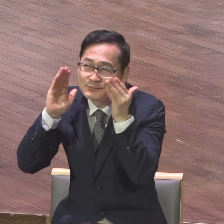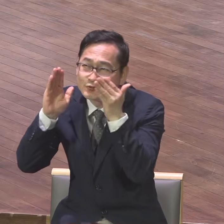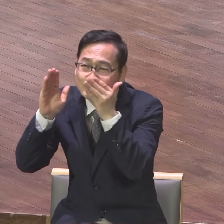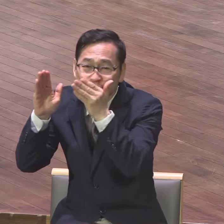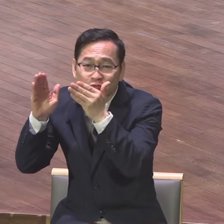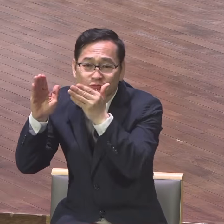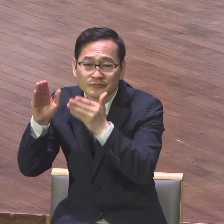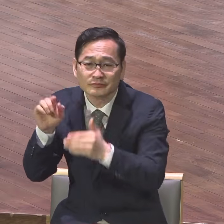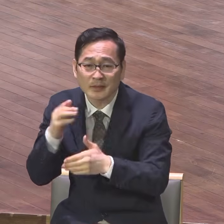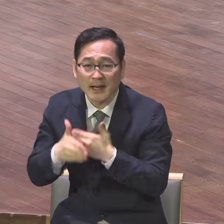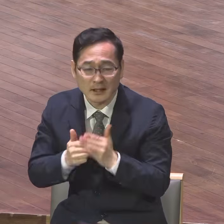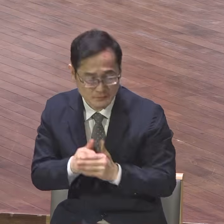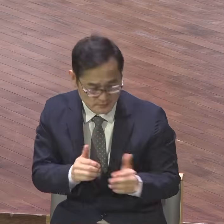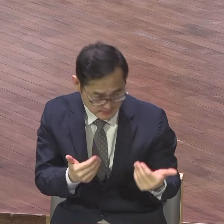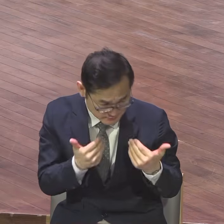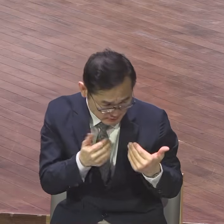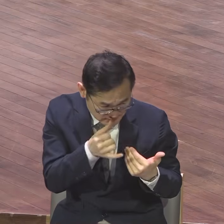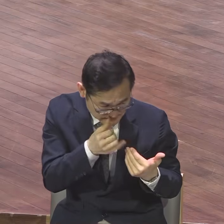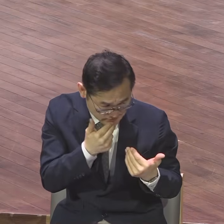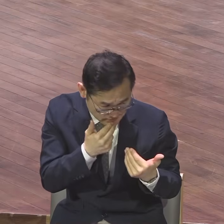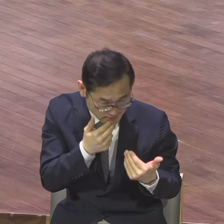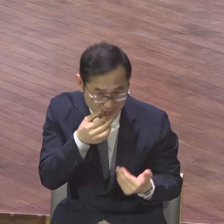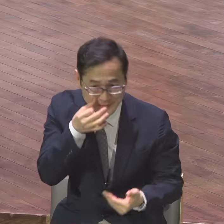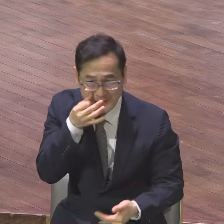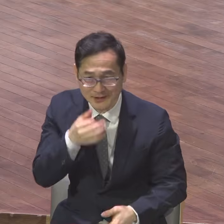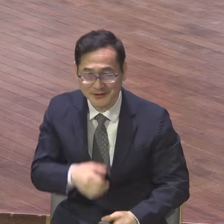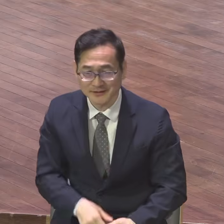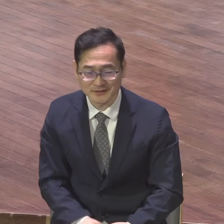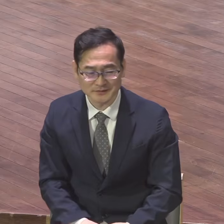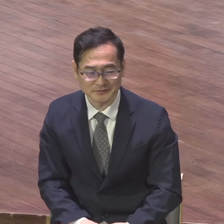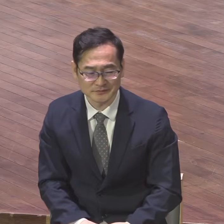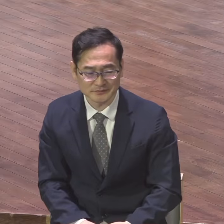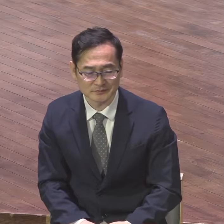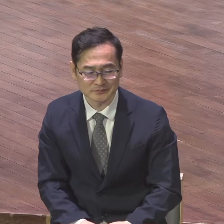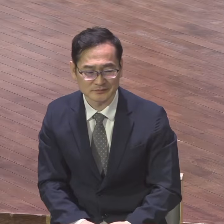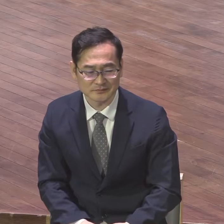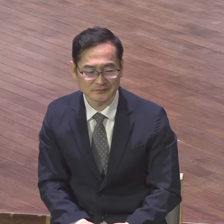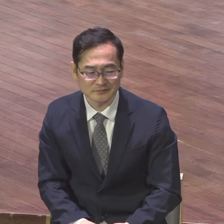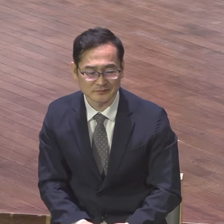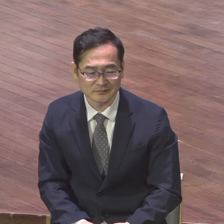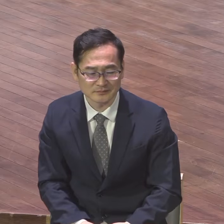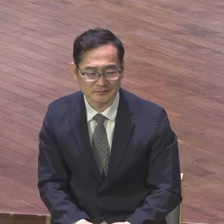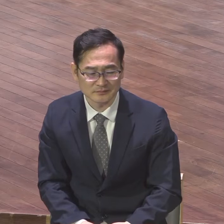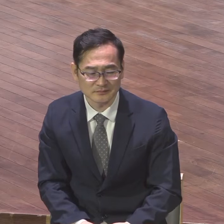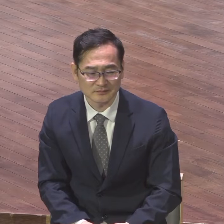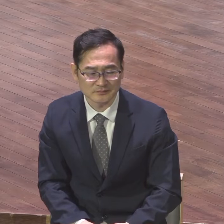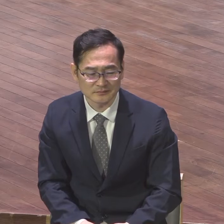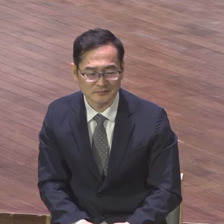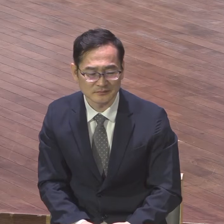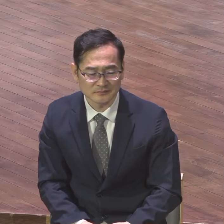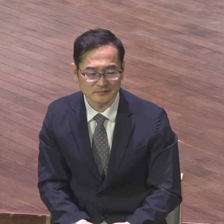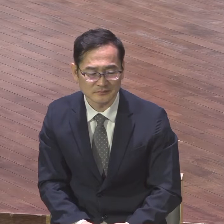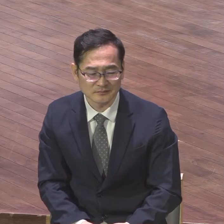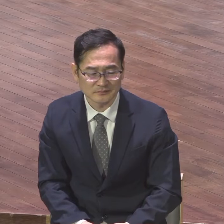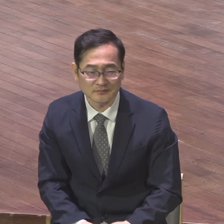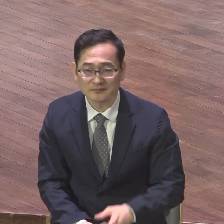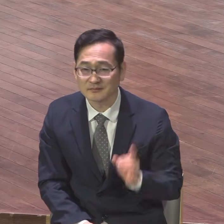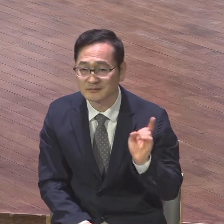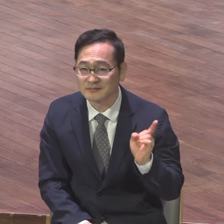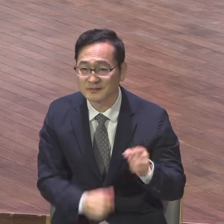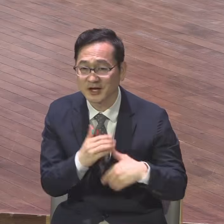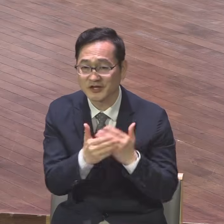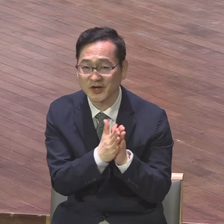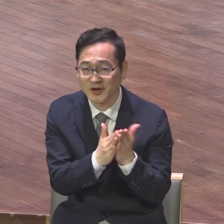관심이 없어요. 제가 장출 램시 수사로 삼상왕상화 대상대하 선에 63대나 사람에다 호이라고 수박수 말